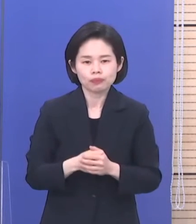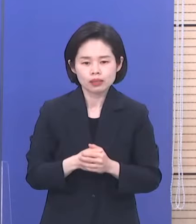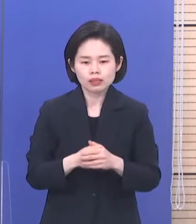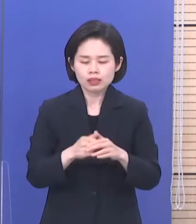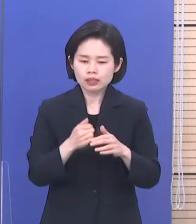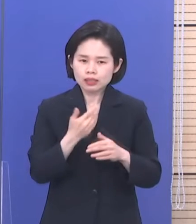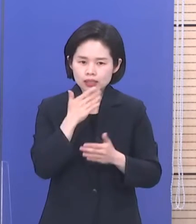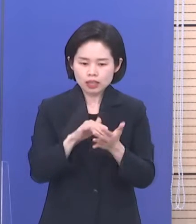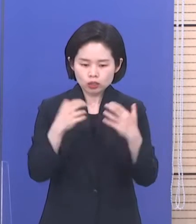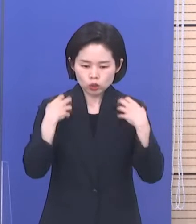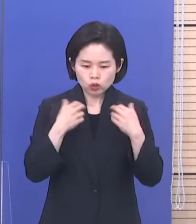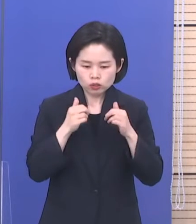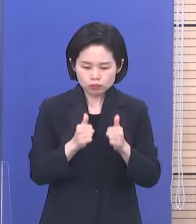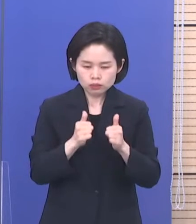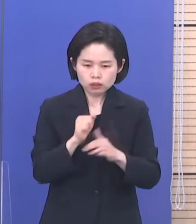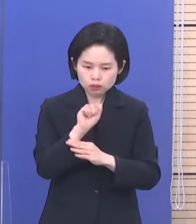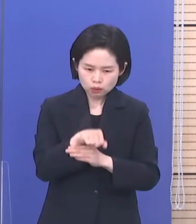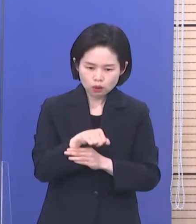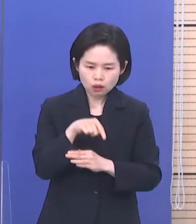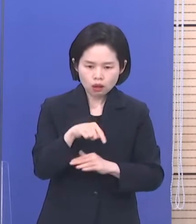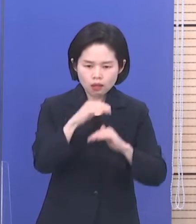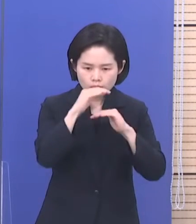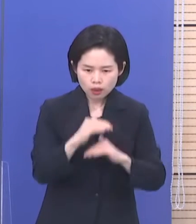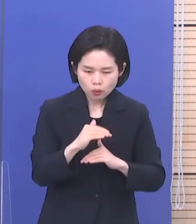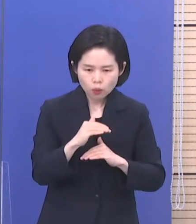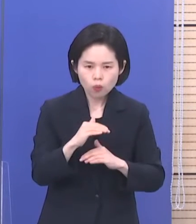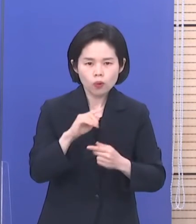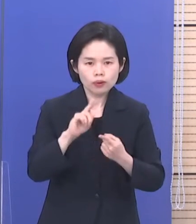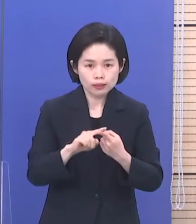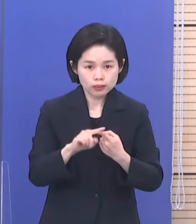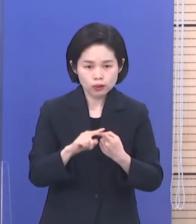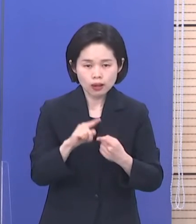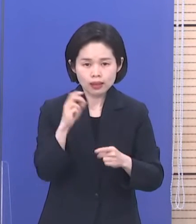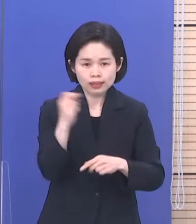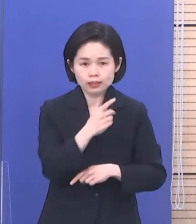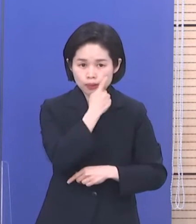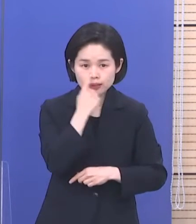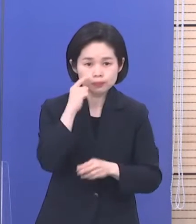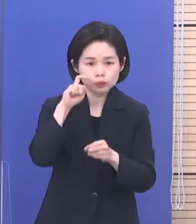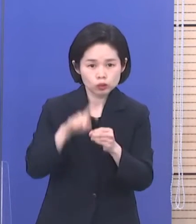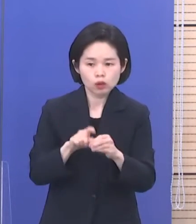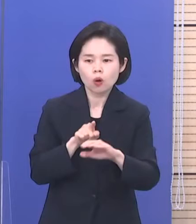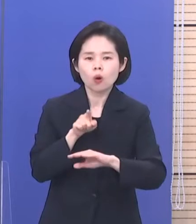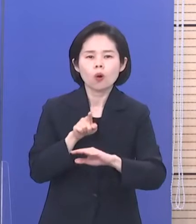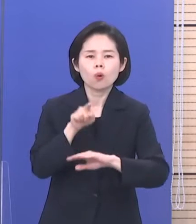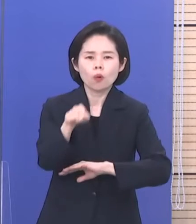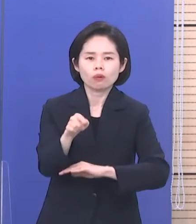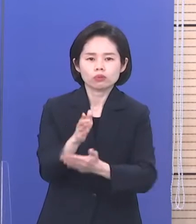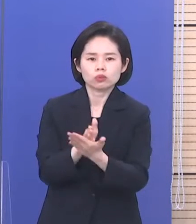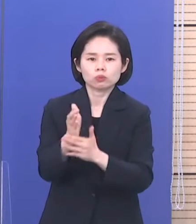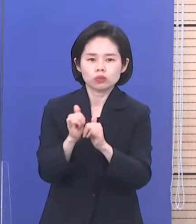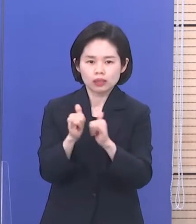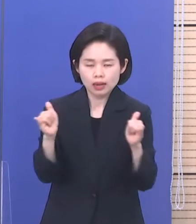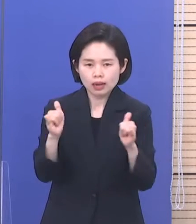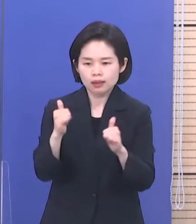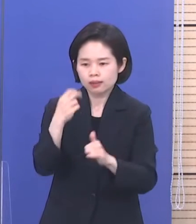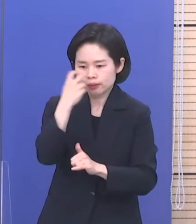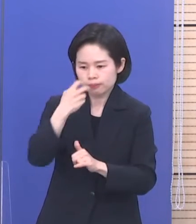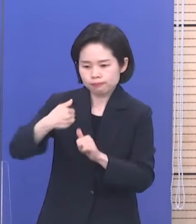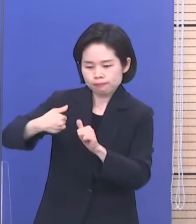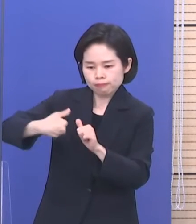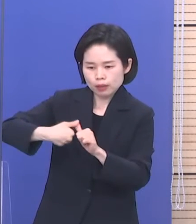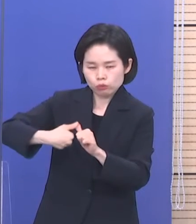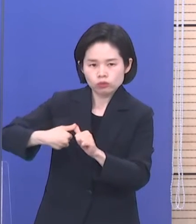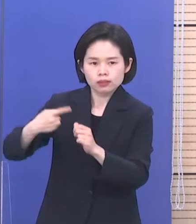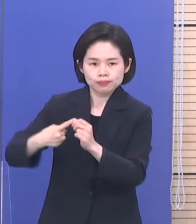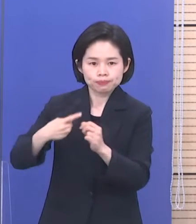내용과 결과에 대한 객관성과 투명성 확보를 위하여 외부 전문가의 3중 자문 절차도 마련한